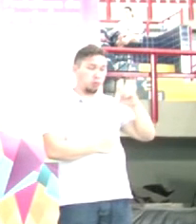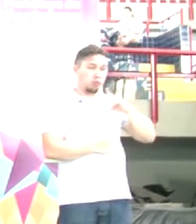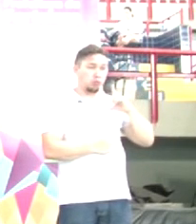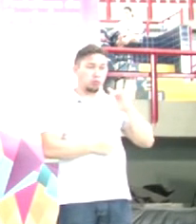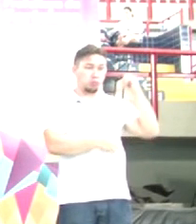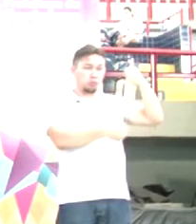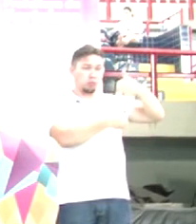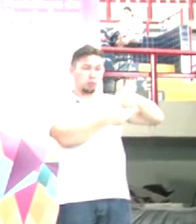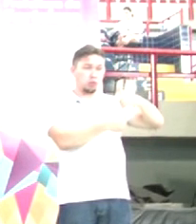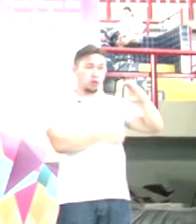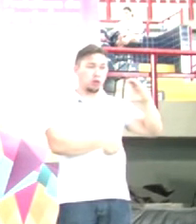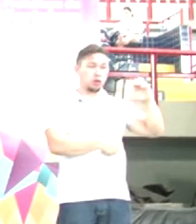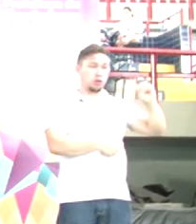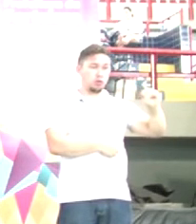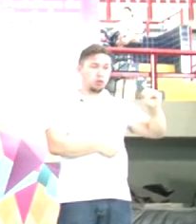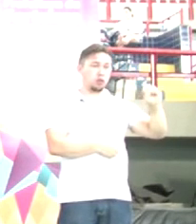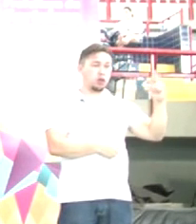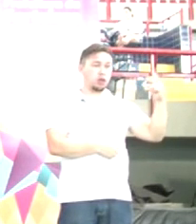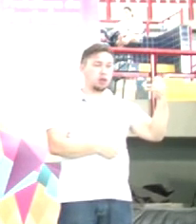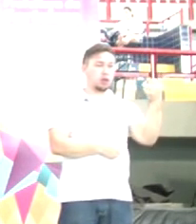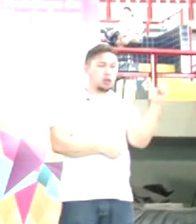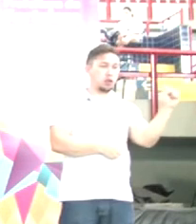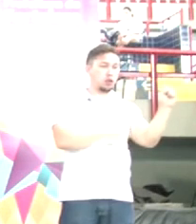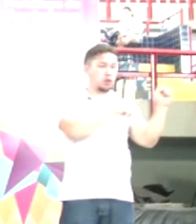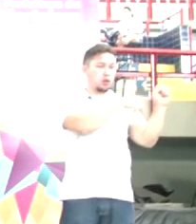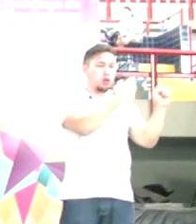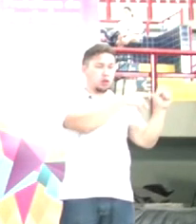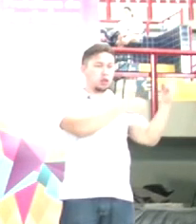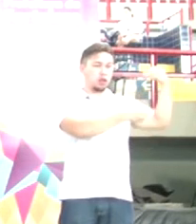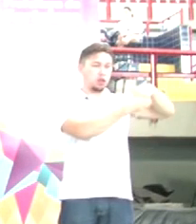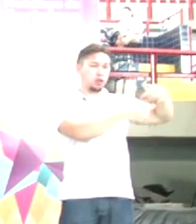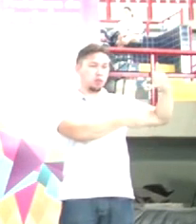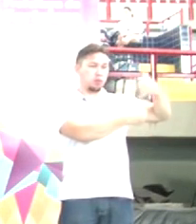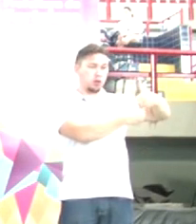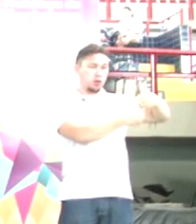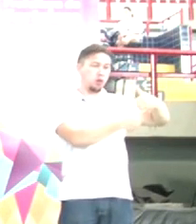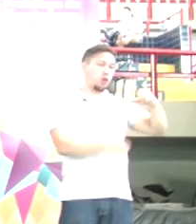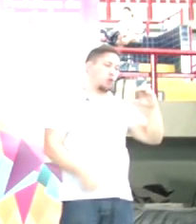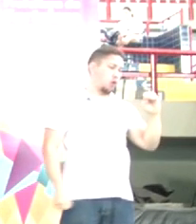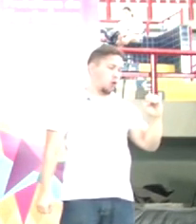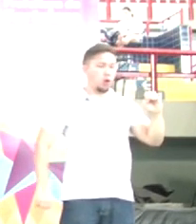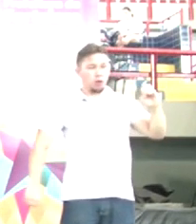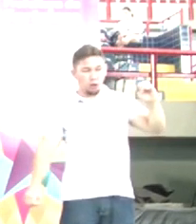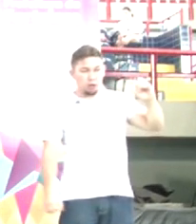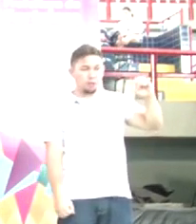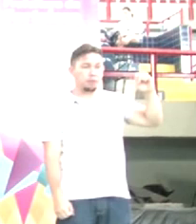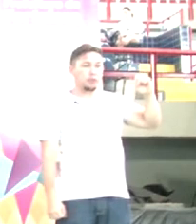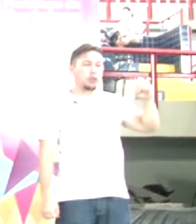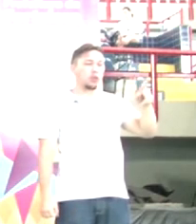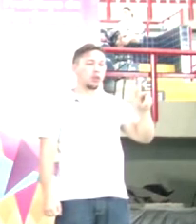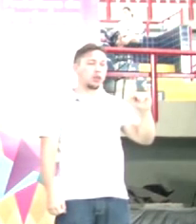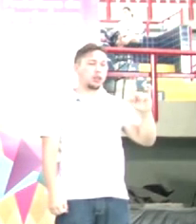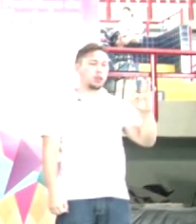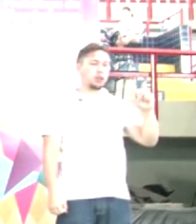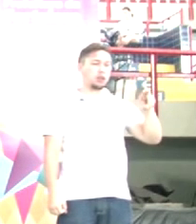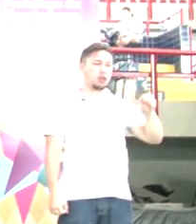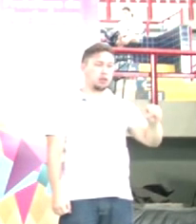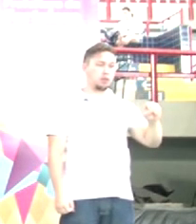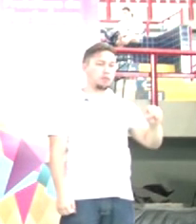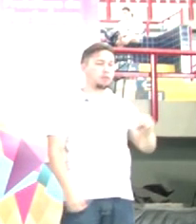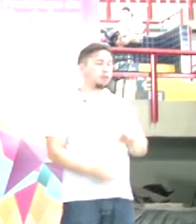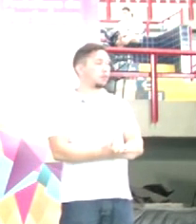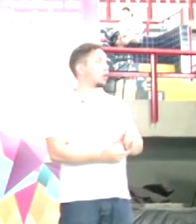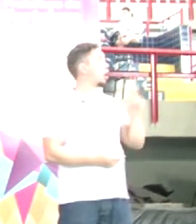combustível é o C8H18, que é o octano. Aí todo combustível para reagir,